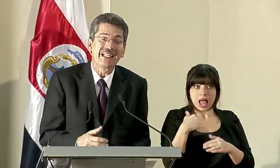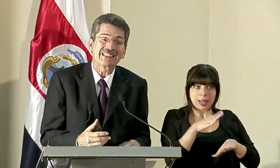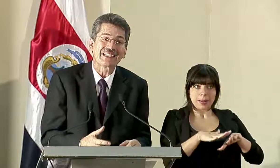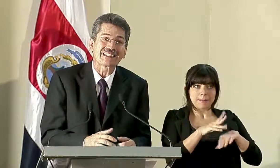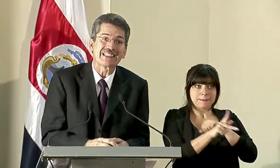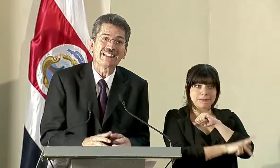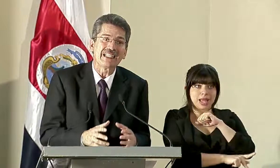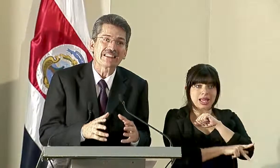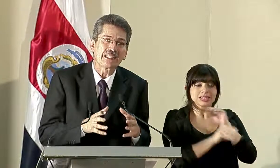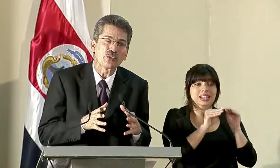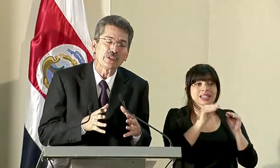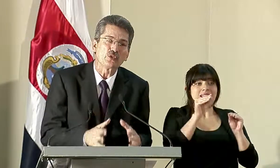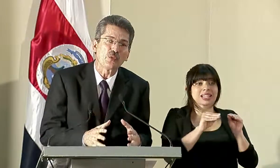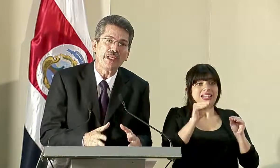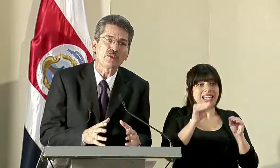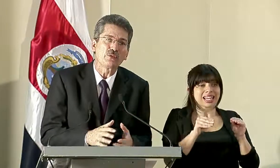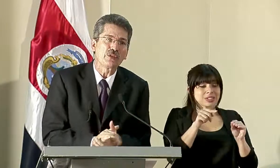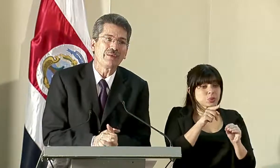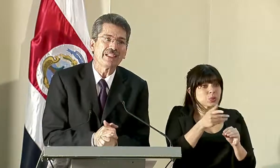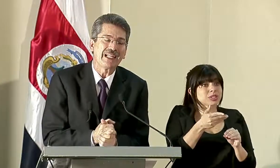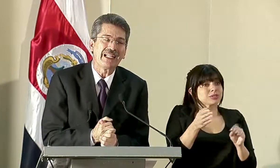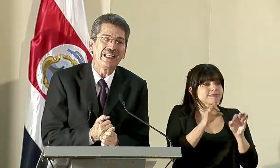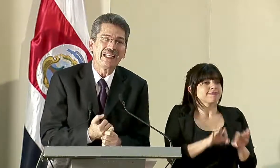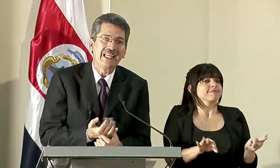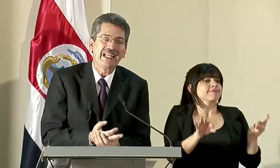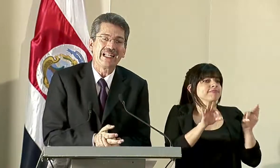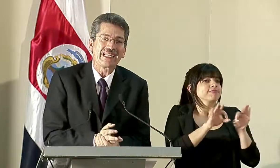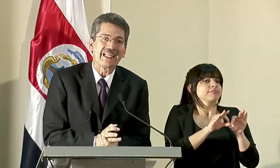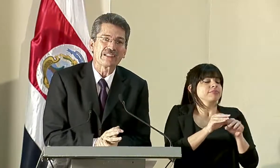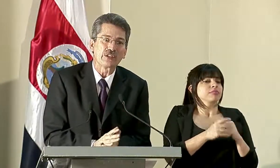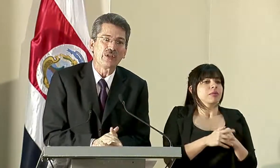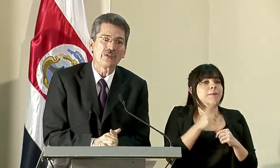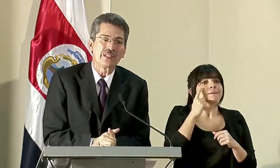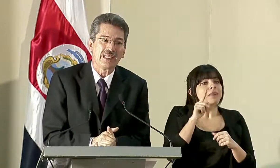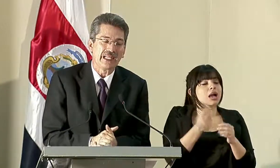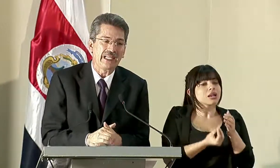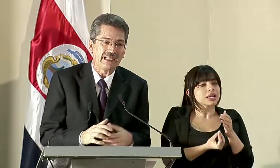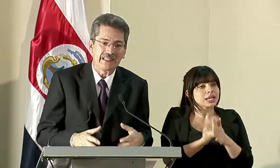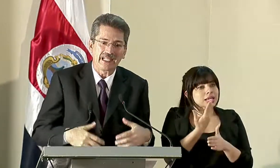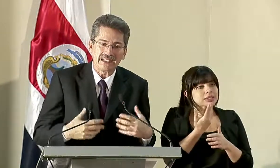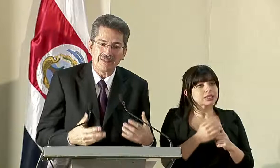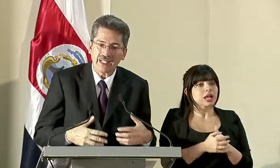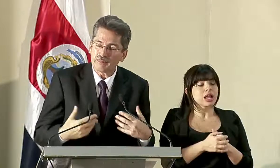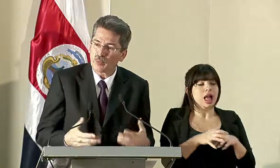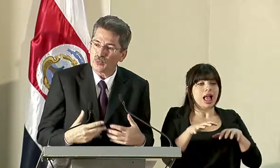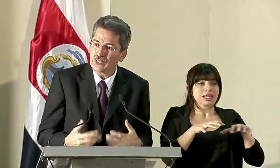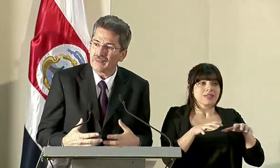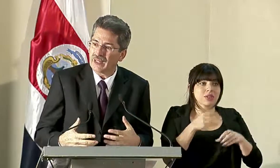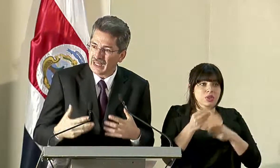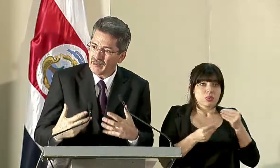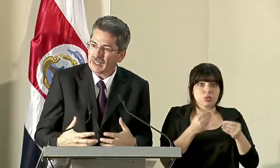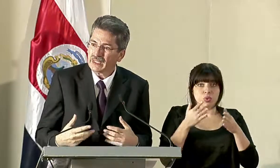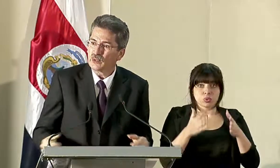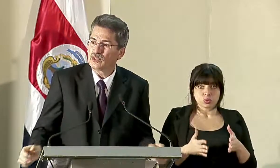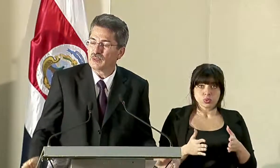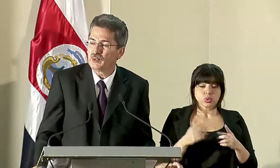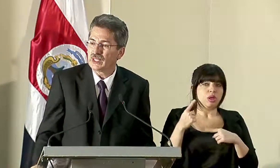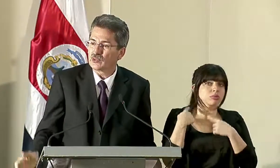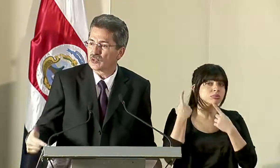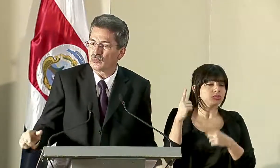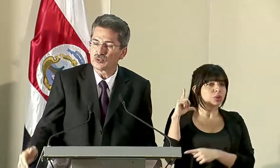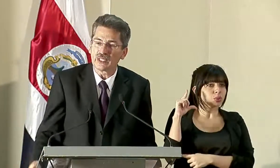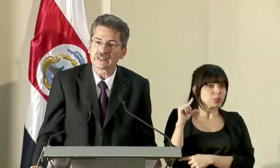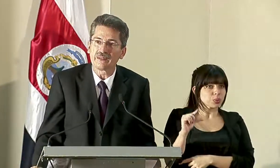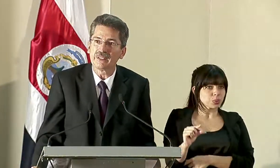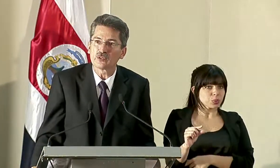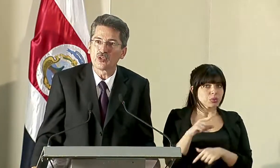país, las tasas de interés, que es un instrumento fundamental en la creación de actividad productiva, han venido